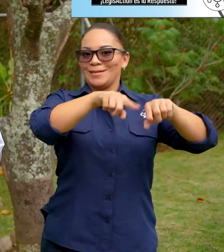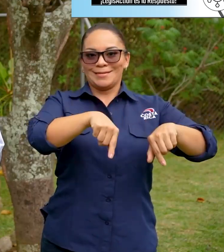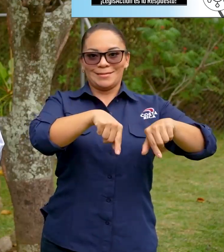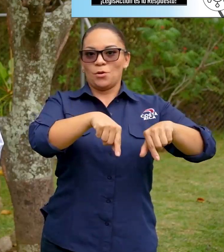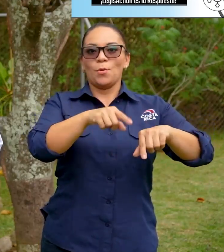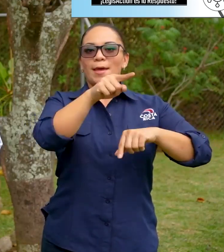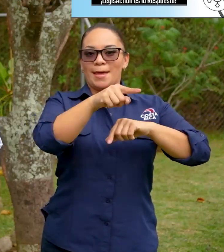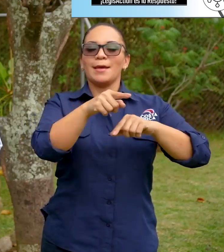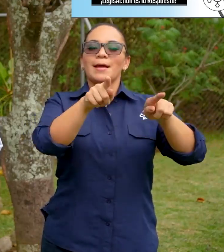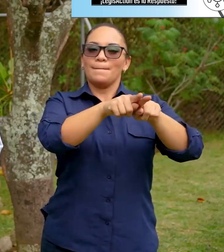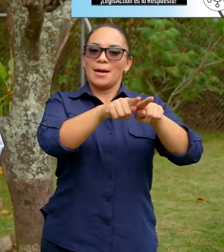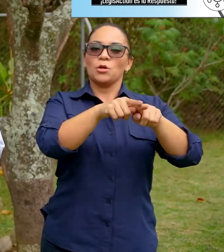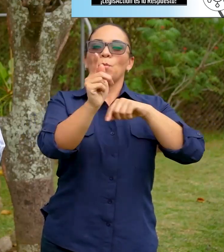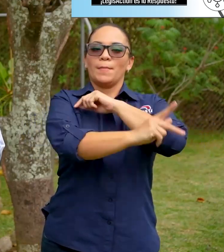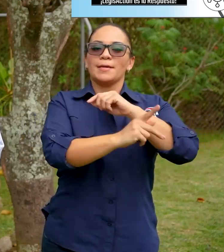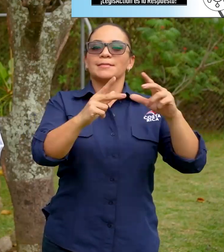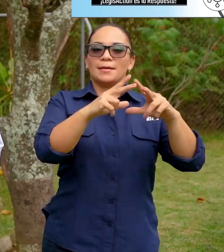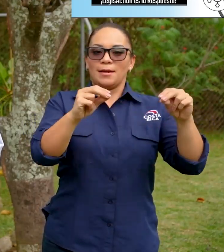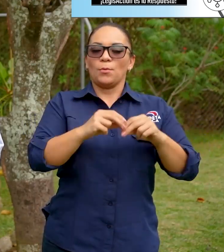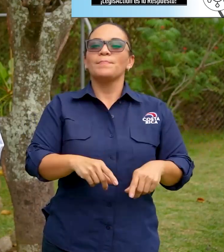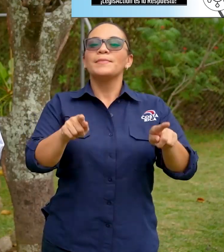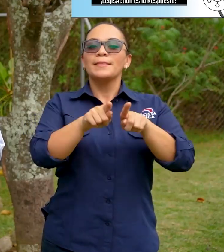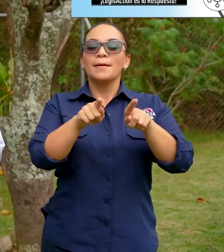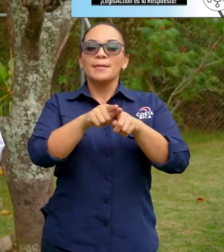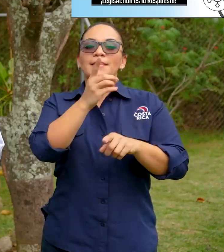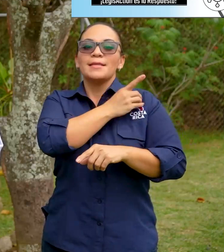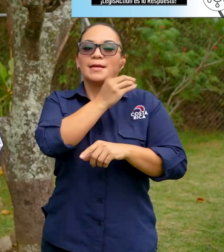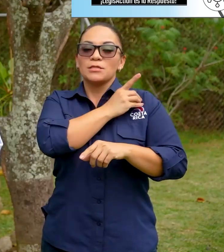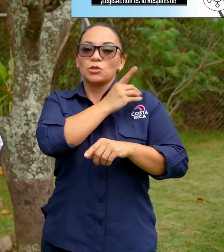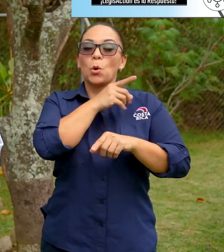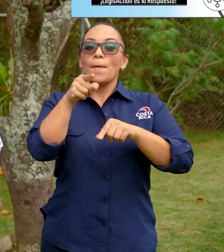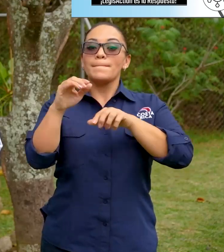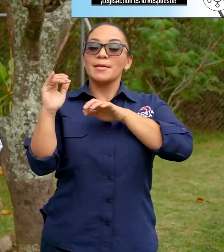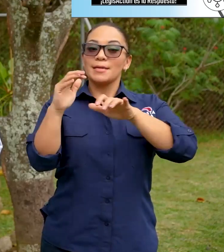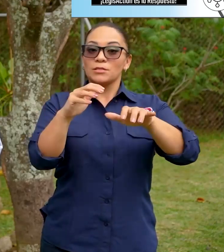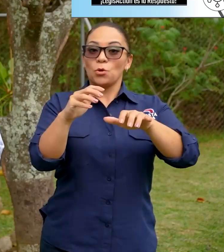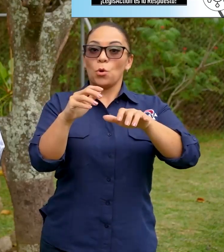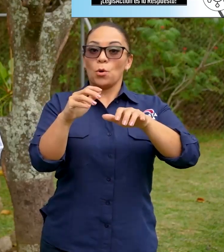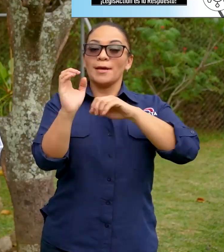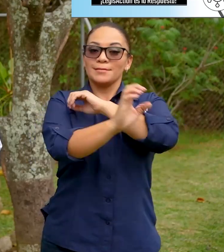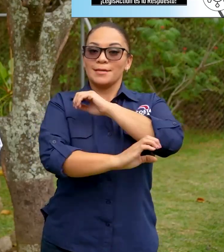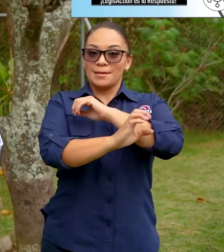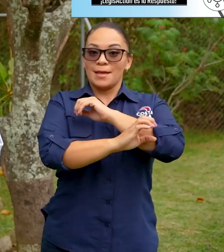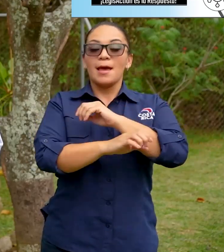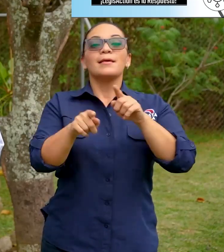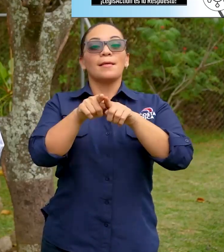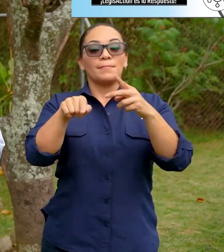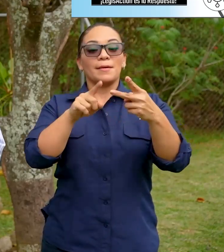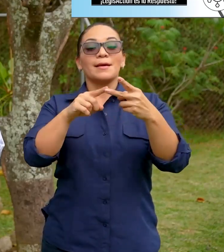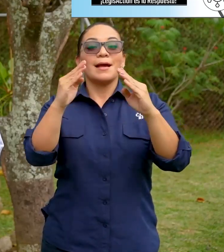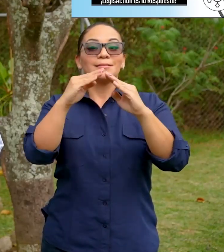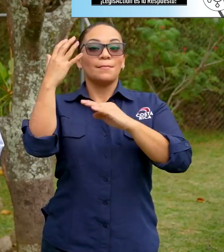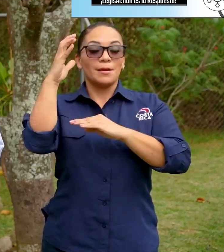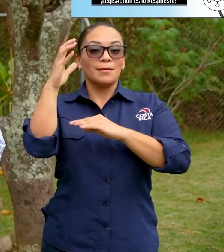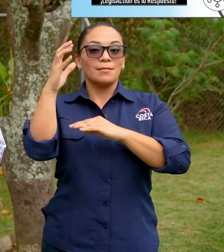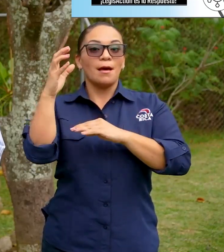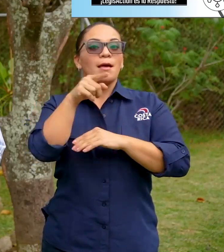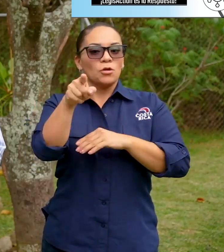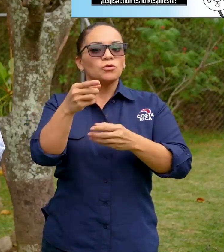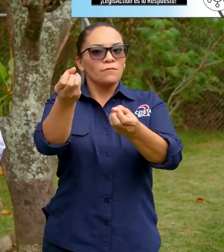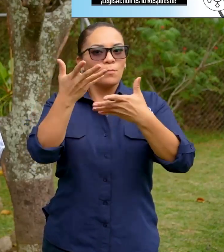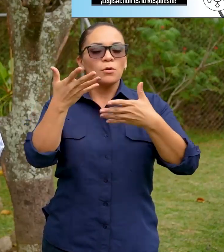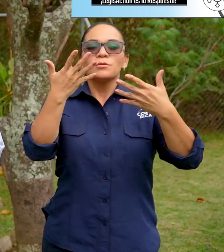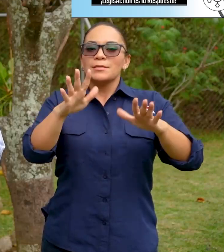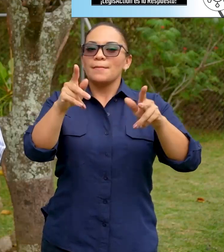de Nicaragua hemos confirmado también con la dirección general de migración extranjería y la cancillería que todos los costarricenses